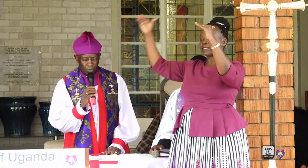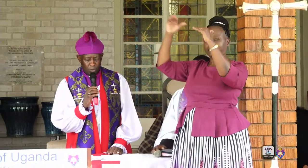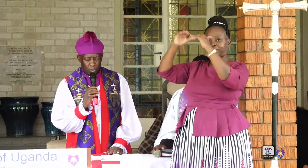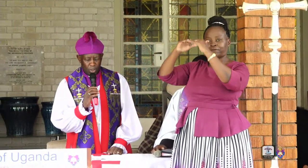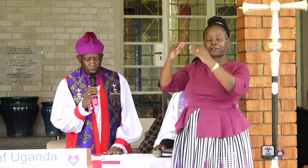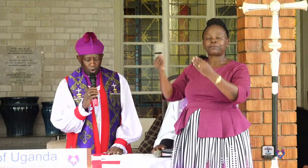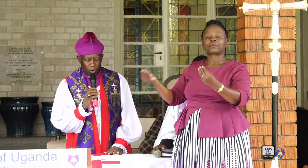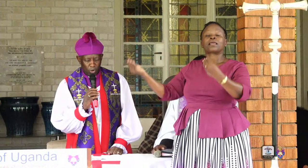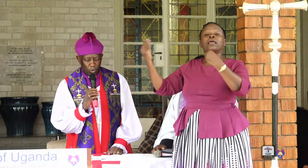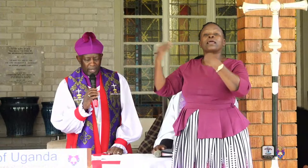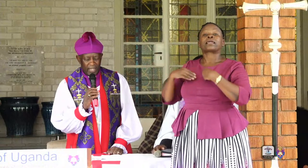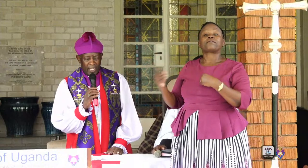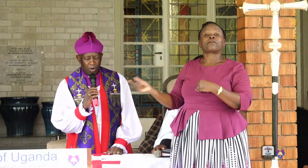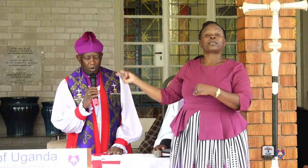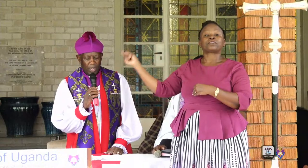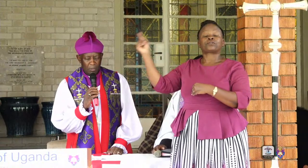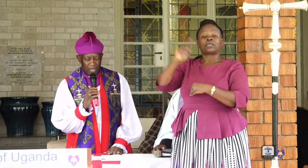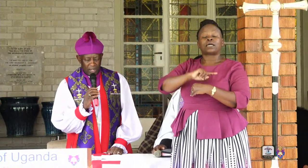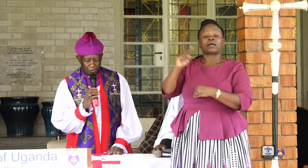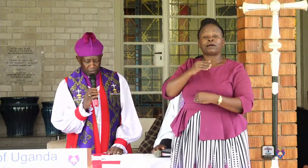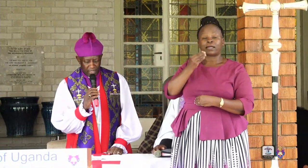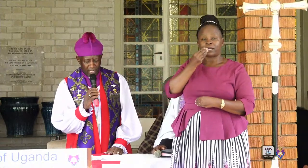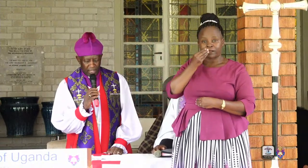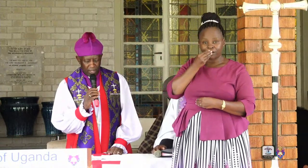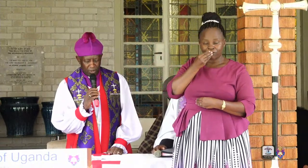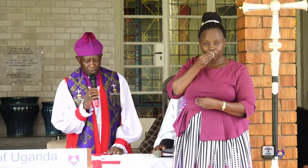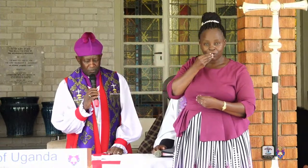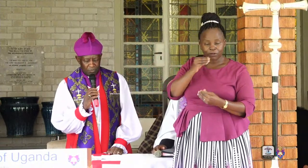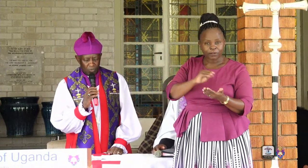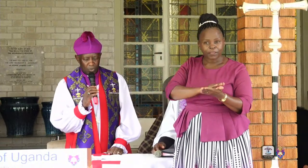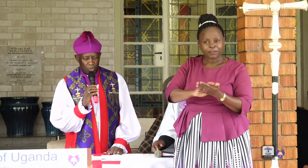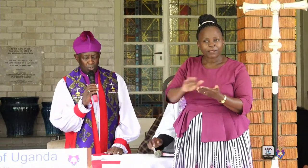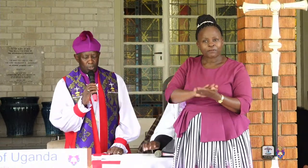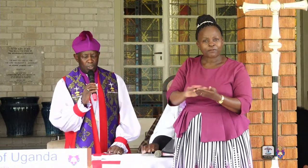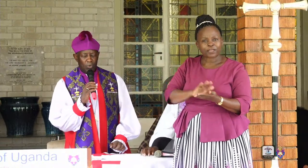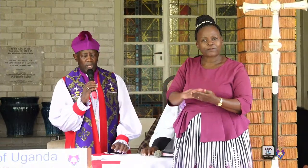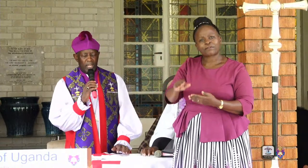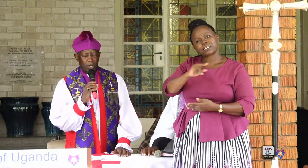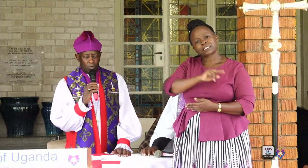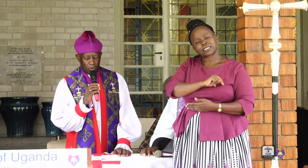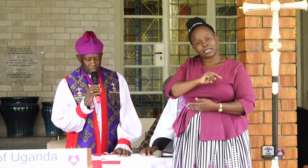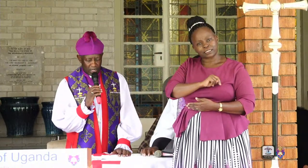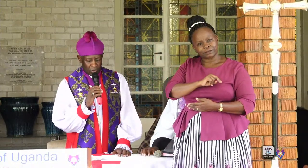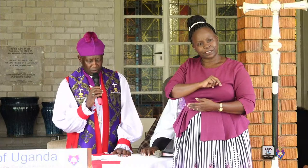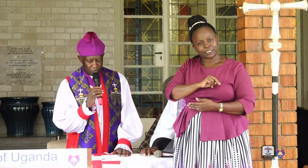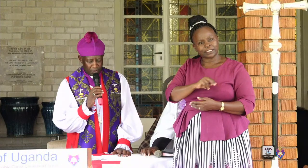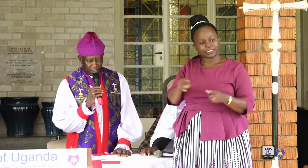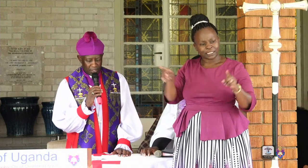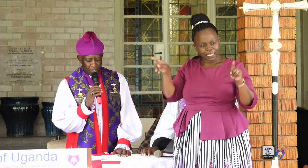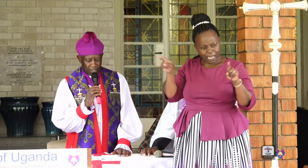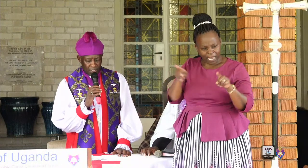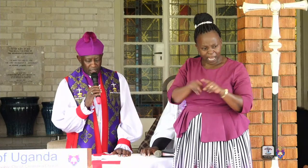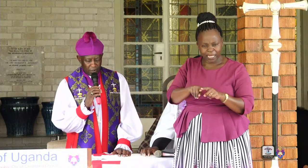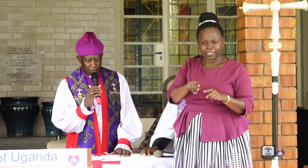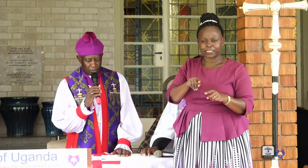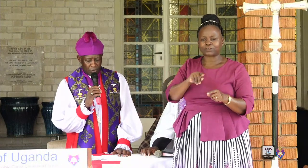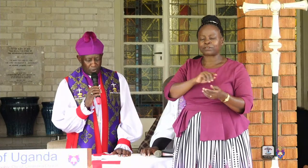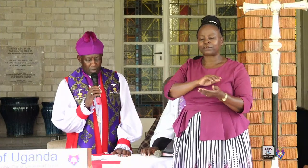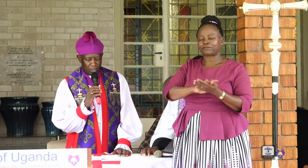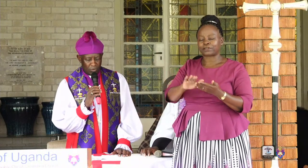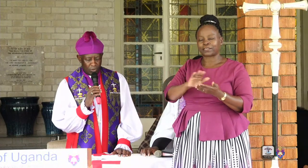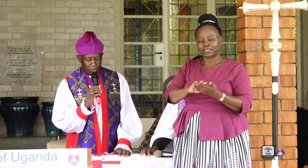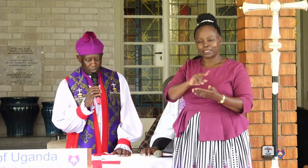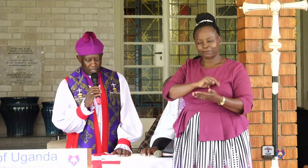ggulu, otuwe leero emmere yaffe ya leero, otusonyiwe okwonna kwaffe nga naffe